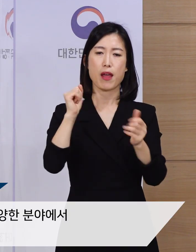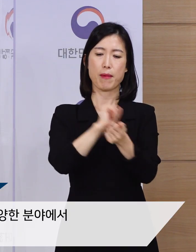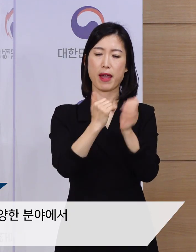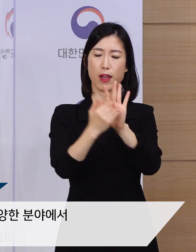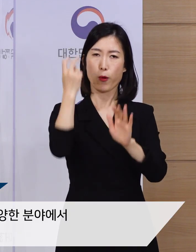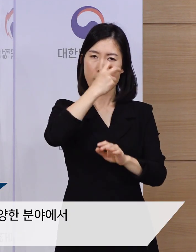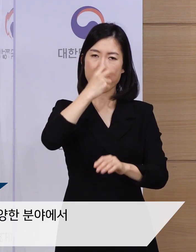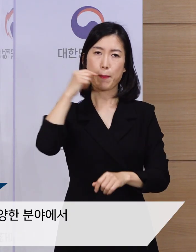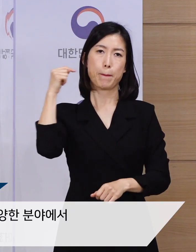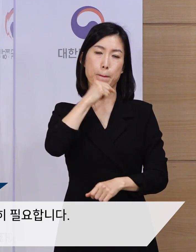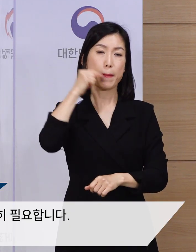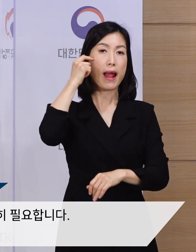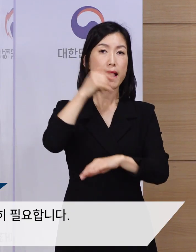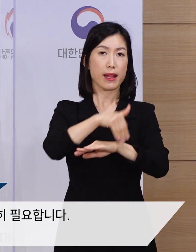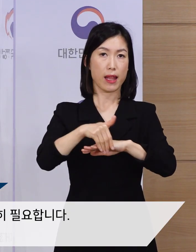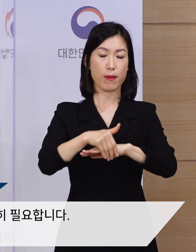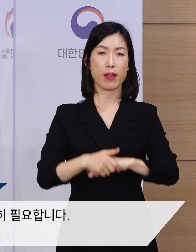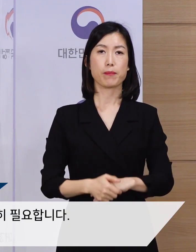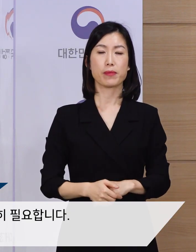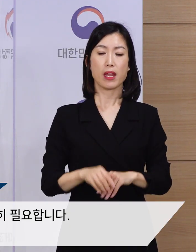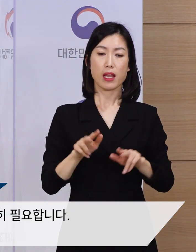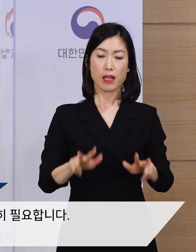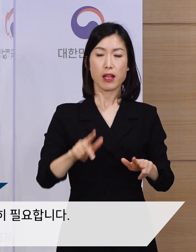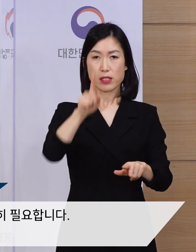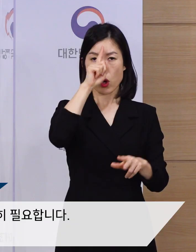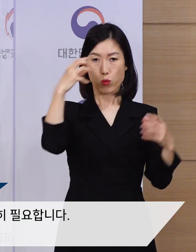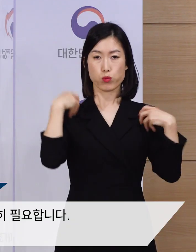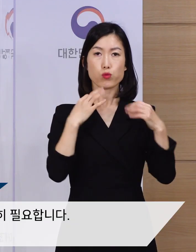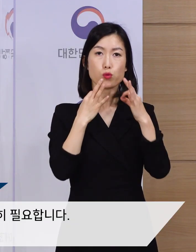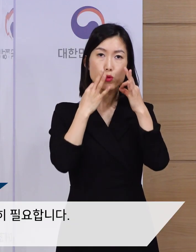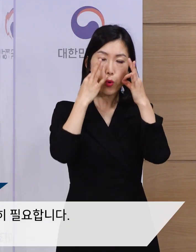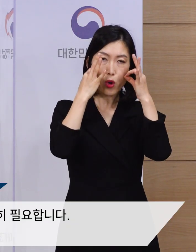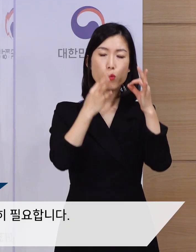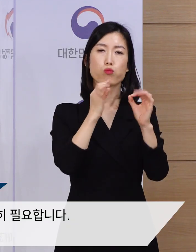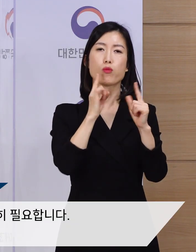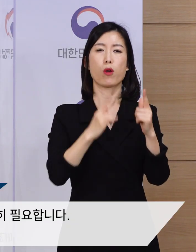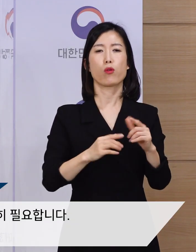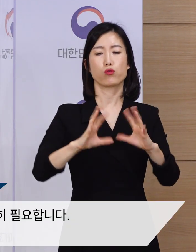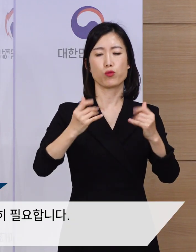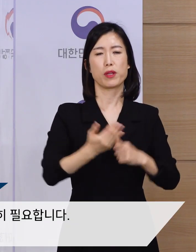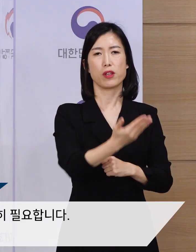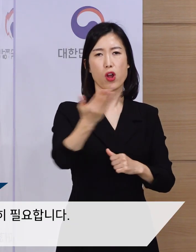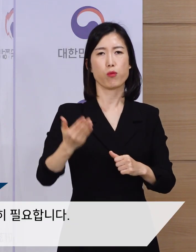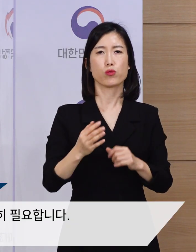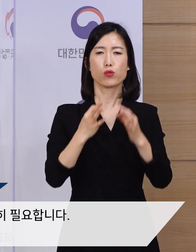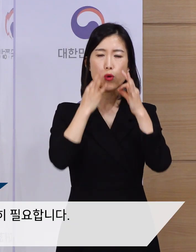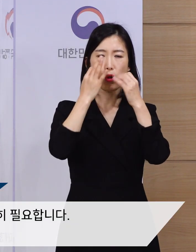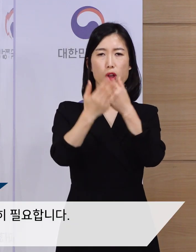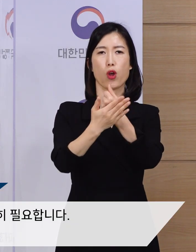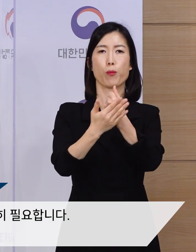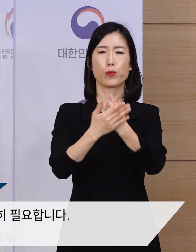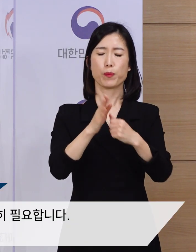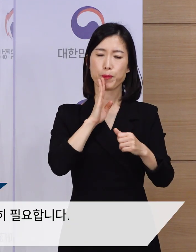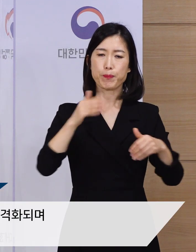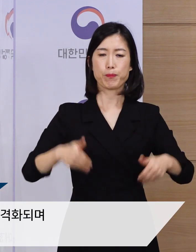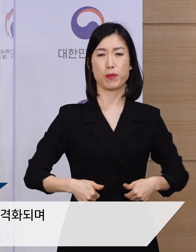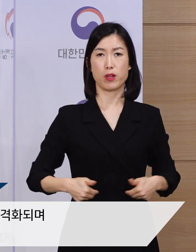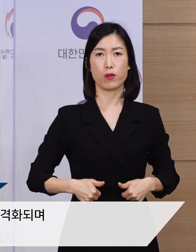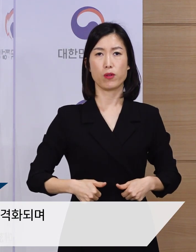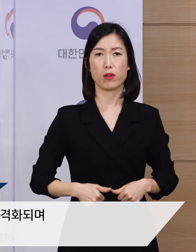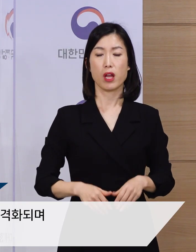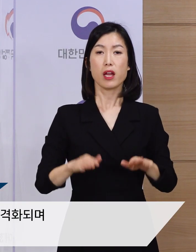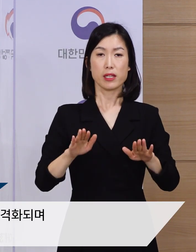계획입니다. 정부의 노력과 함께 국민 여러분의 협조가 절실히 필요합니다.